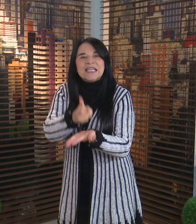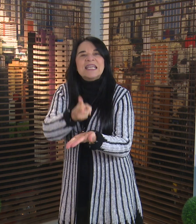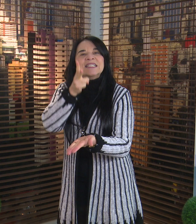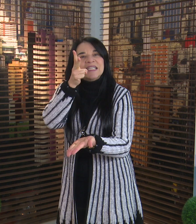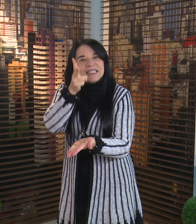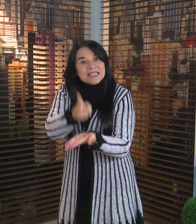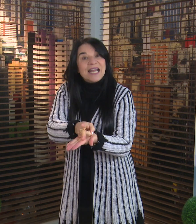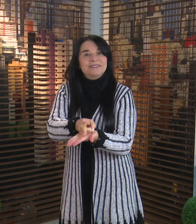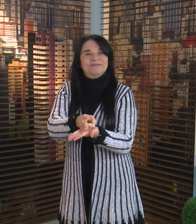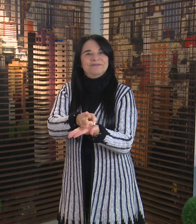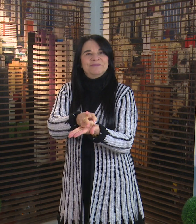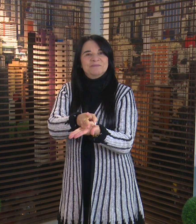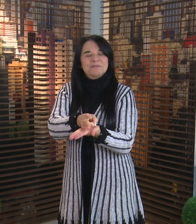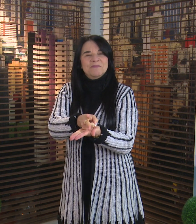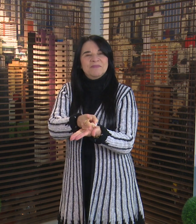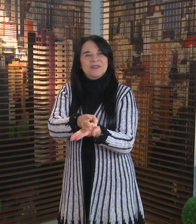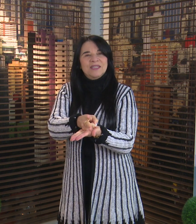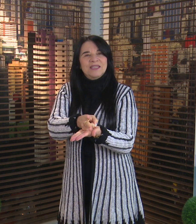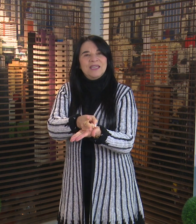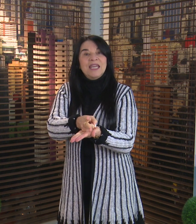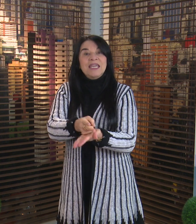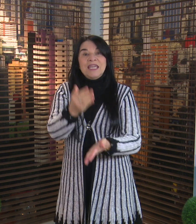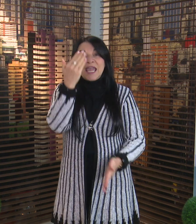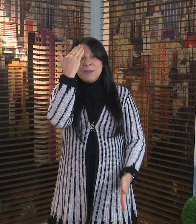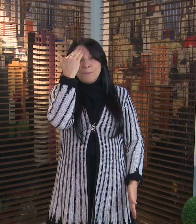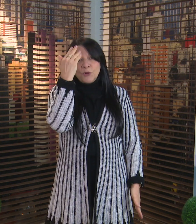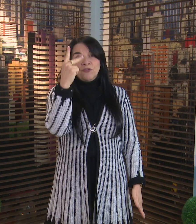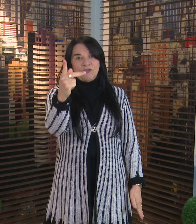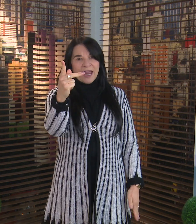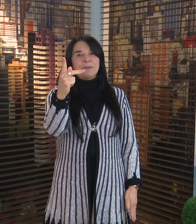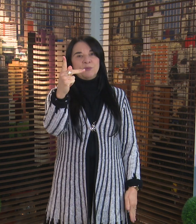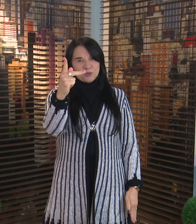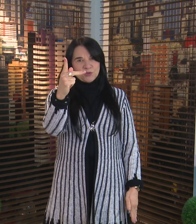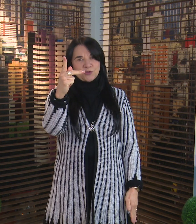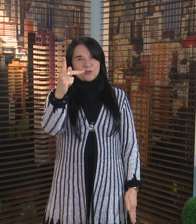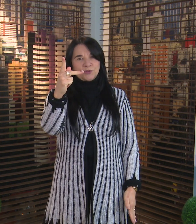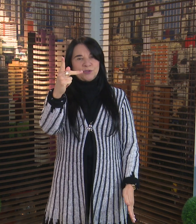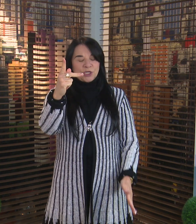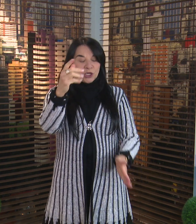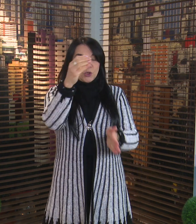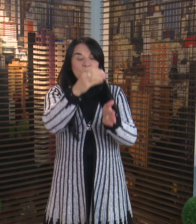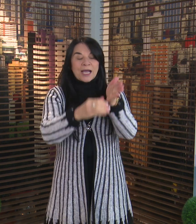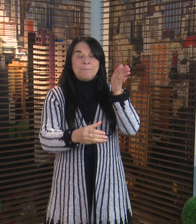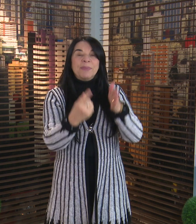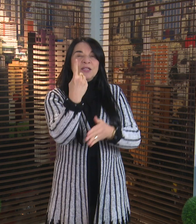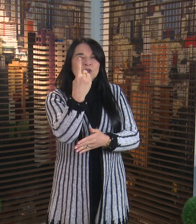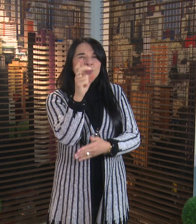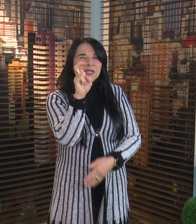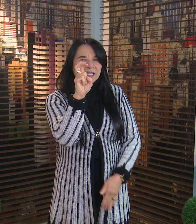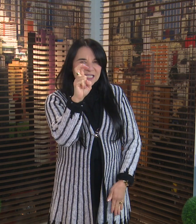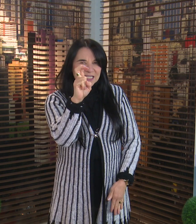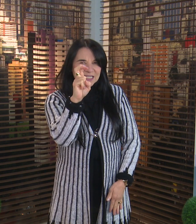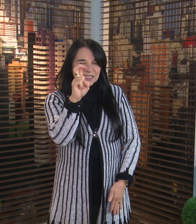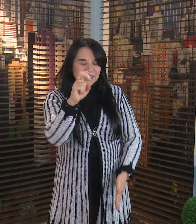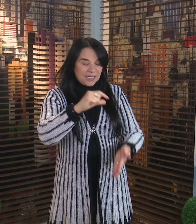sem cessar. E em Provérbios, no capítulo 15 e